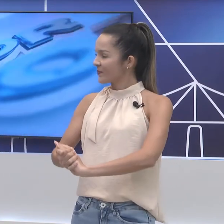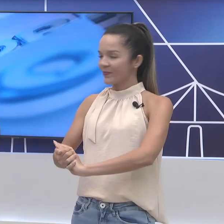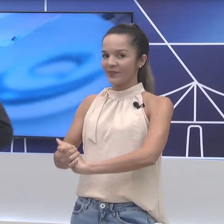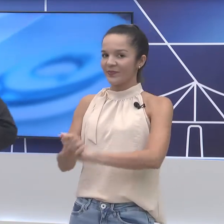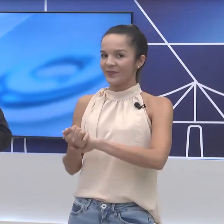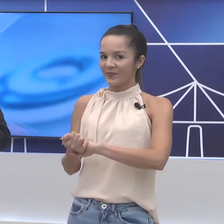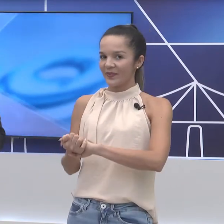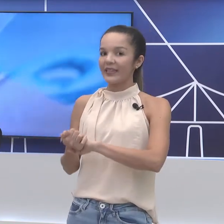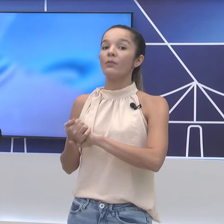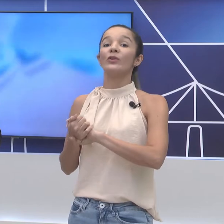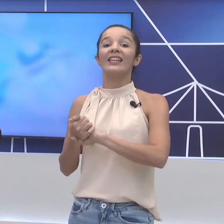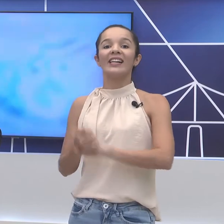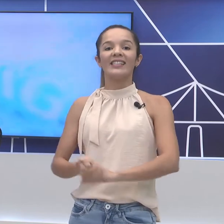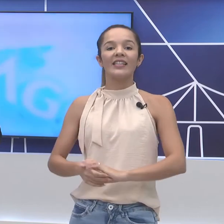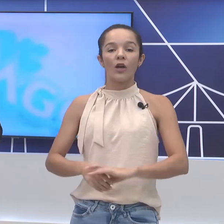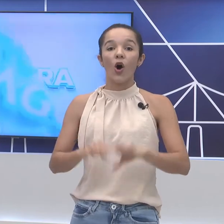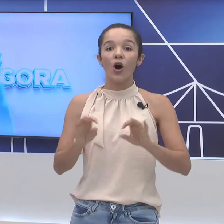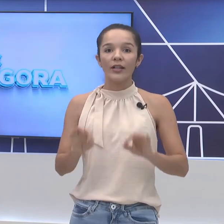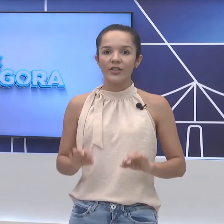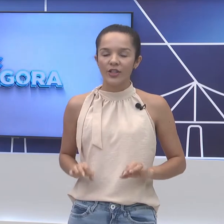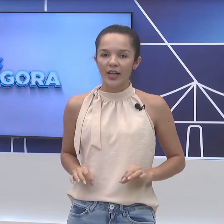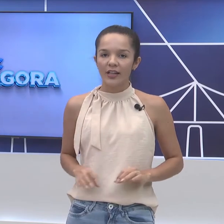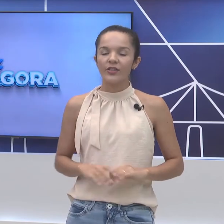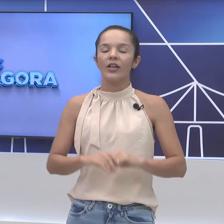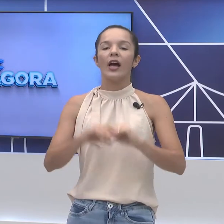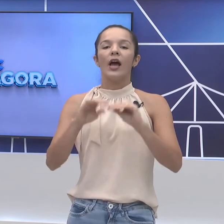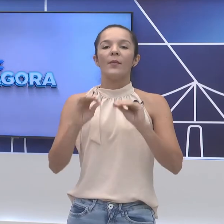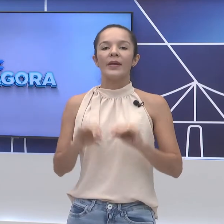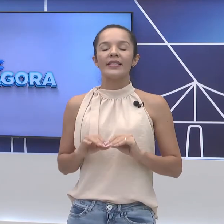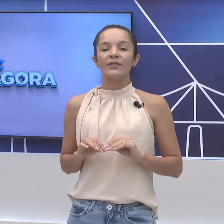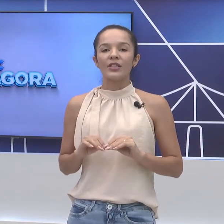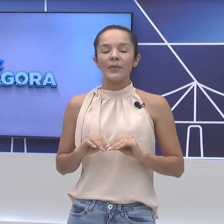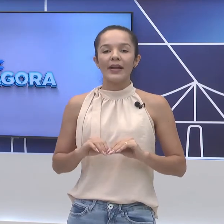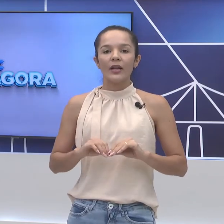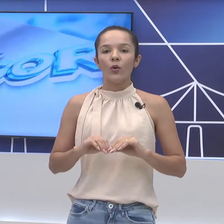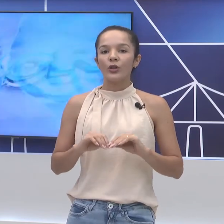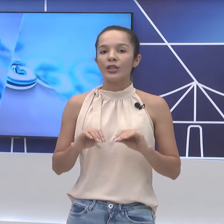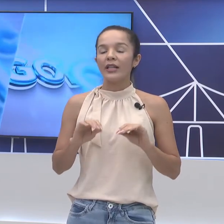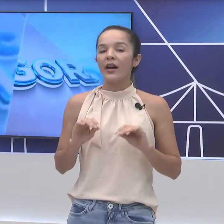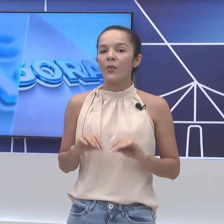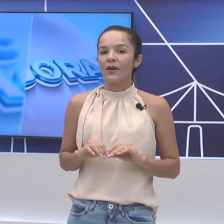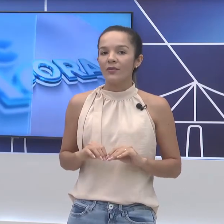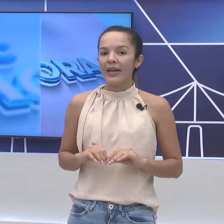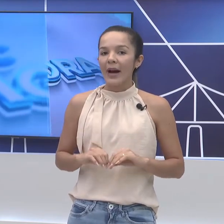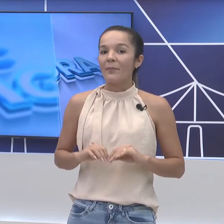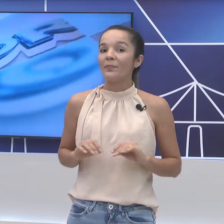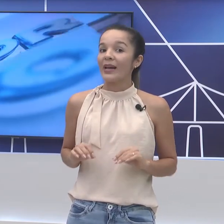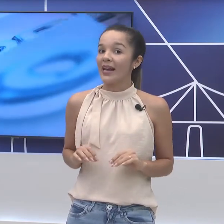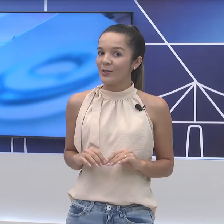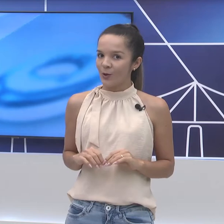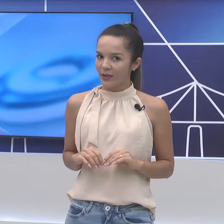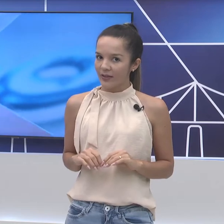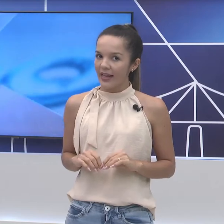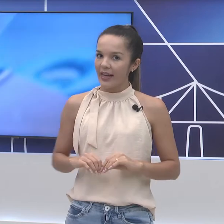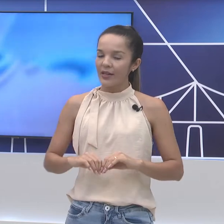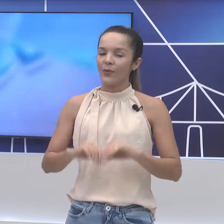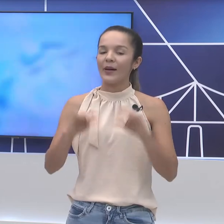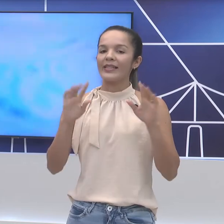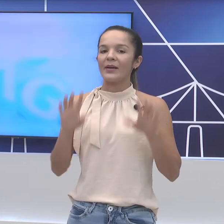Tem mudanças. Tem mudanças, olha, do gente. Pix verde e amarelo. Verde e amarelo, hoje não haverá pré-sorteio, mas